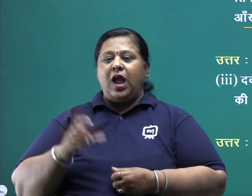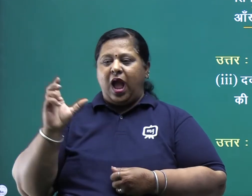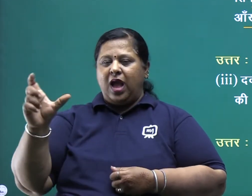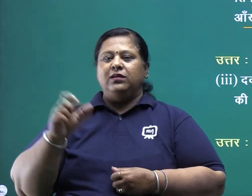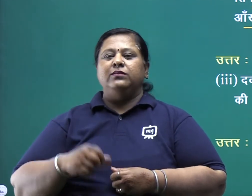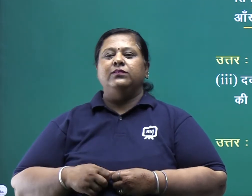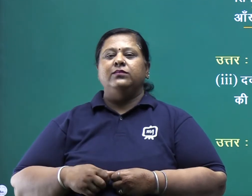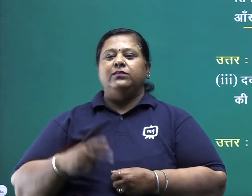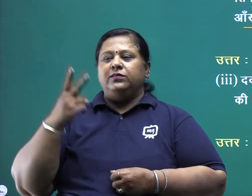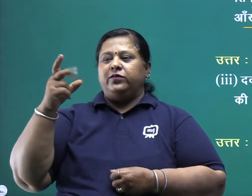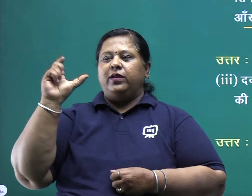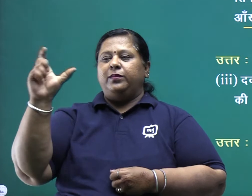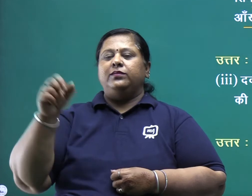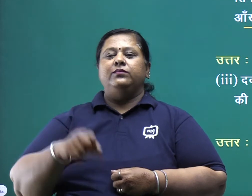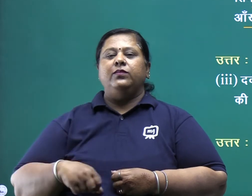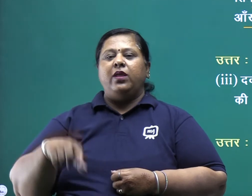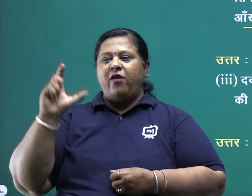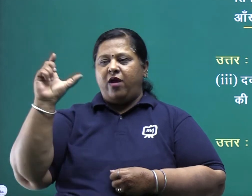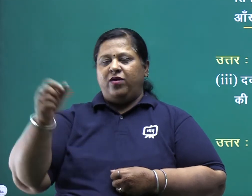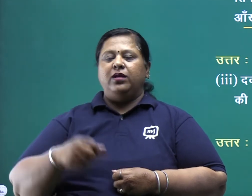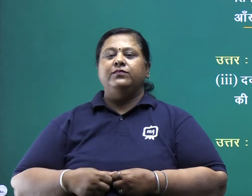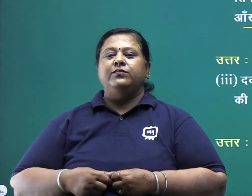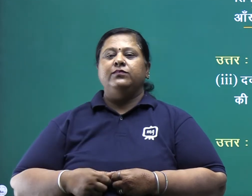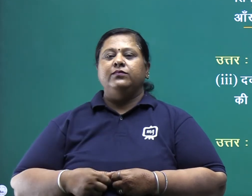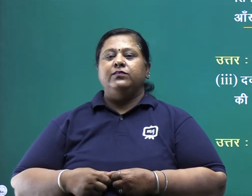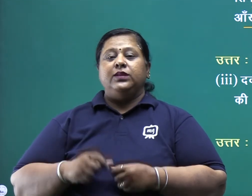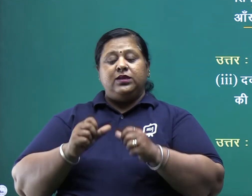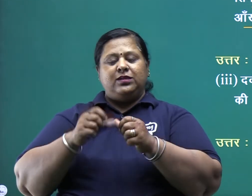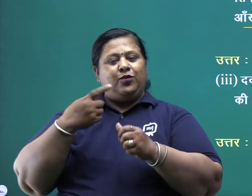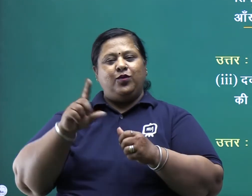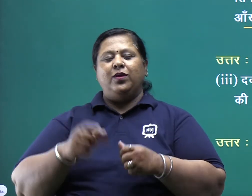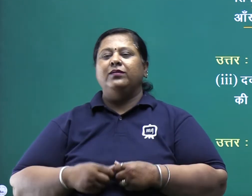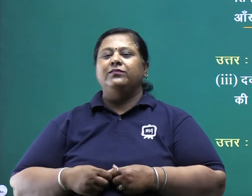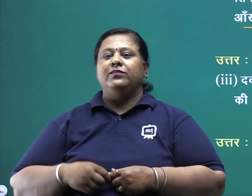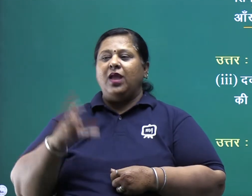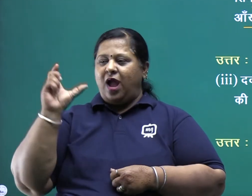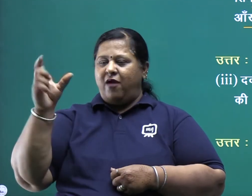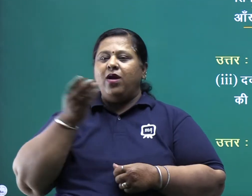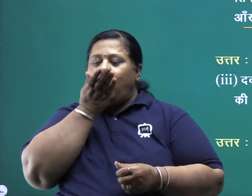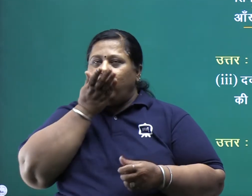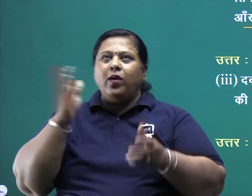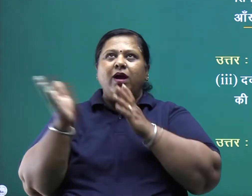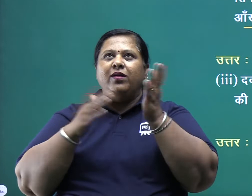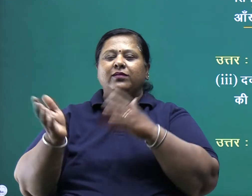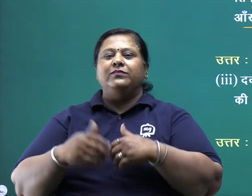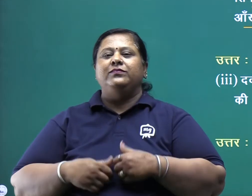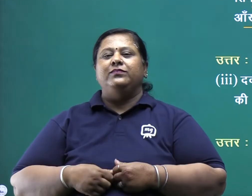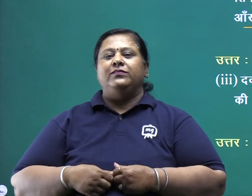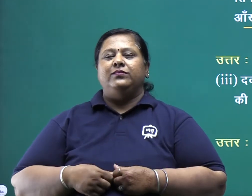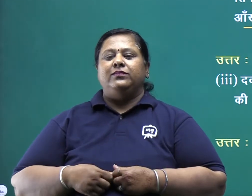आग या दूसरा विकल्प हवा। तो सही उत्तर होगा हवा।